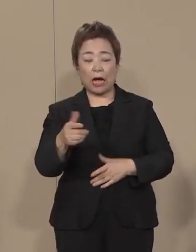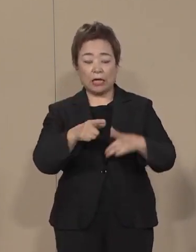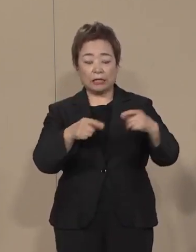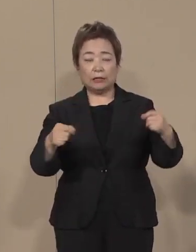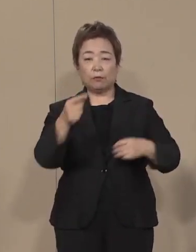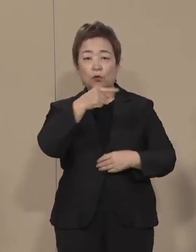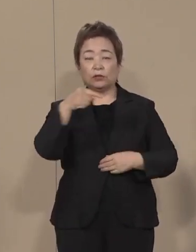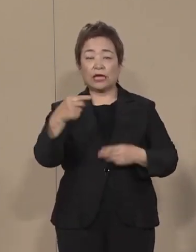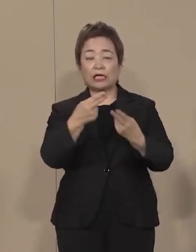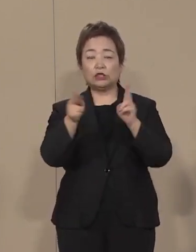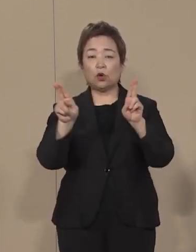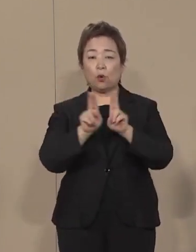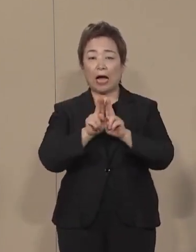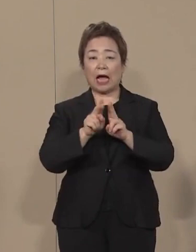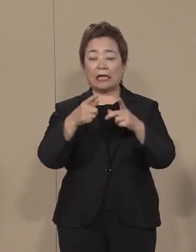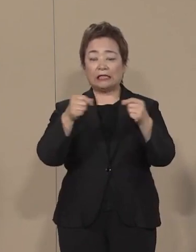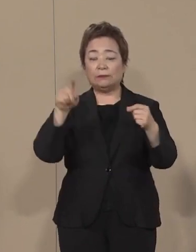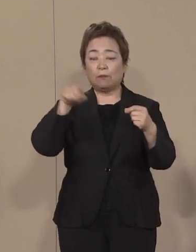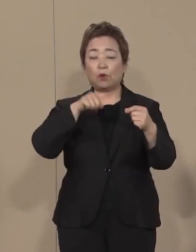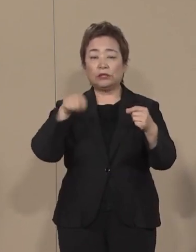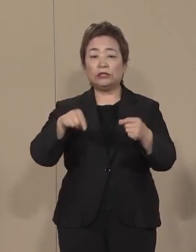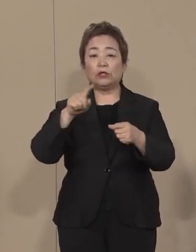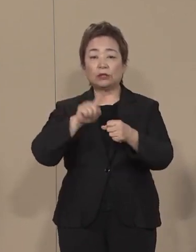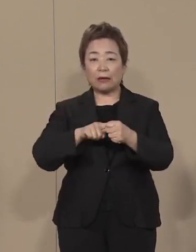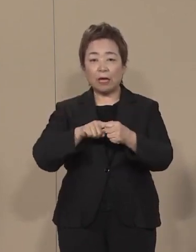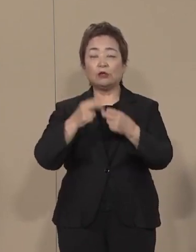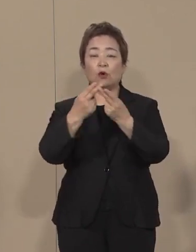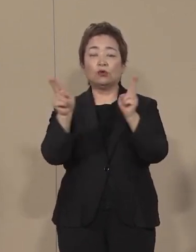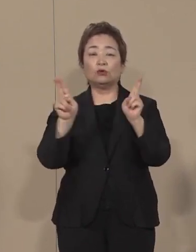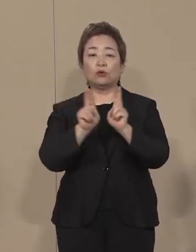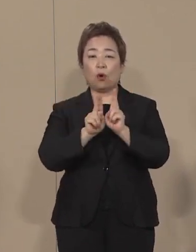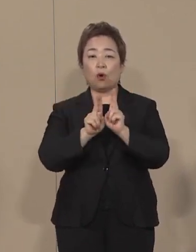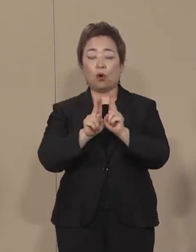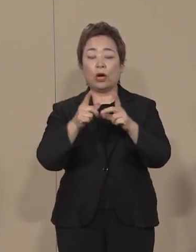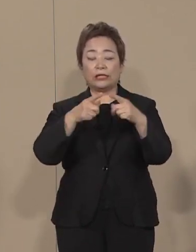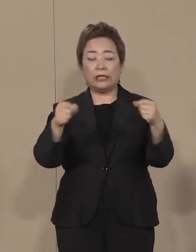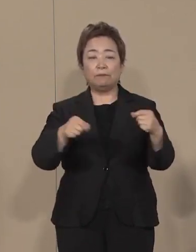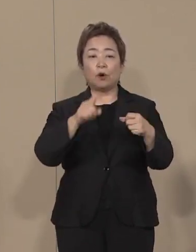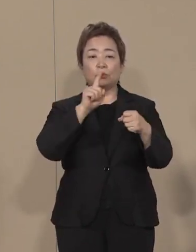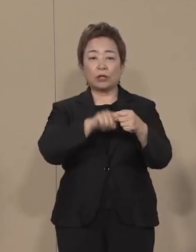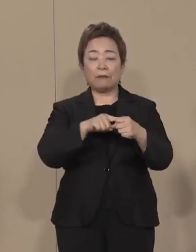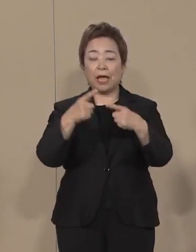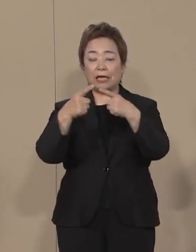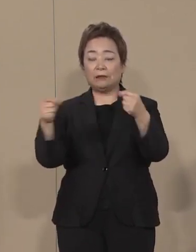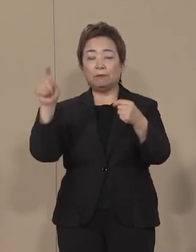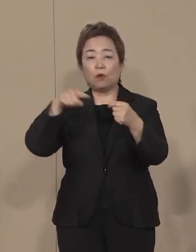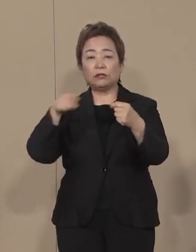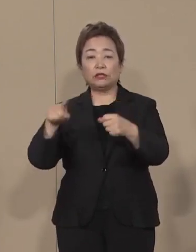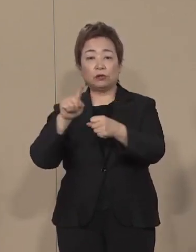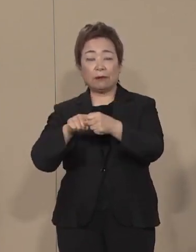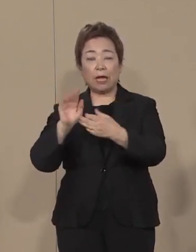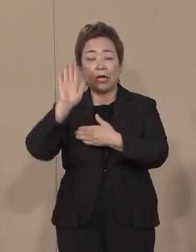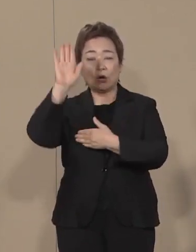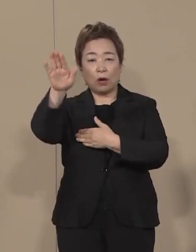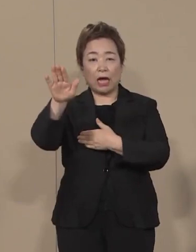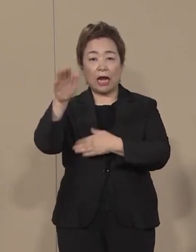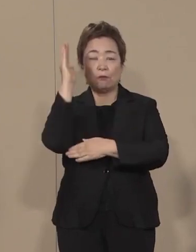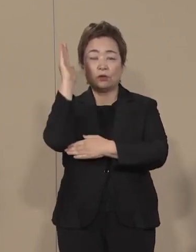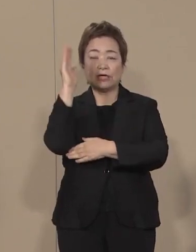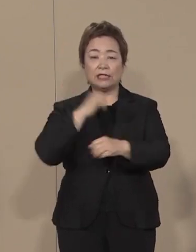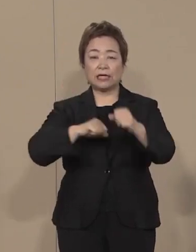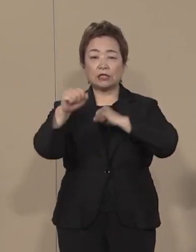話日本人のための政党です日本のために日本人のためにこれからも政治家つを